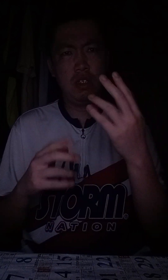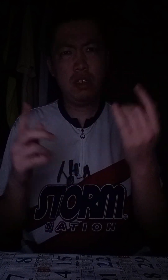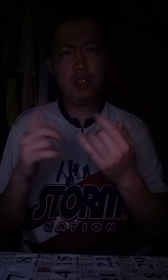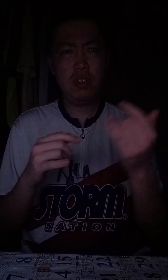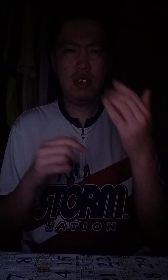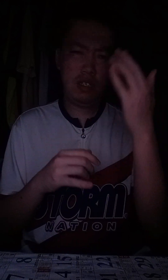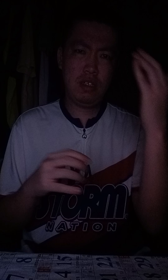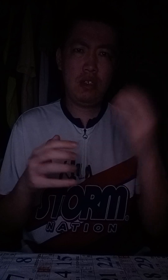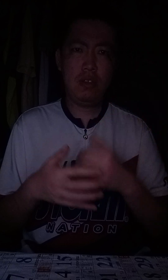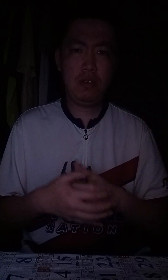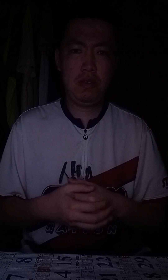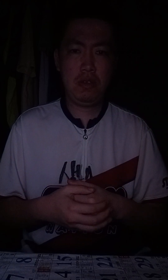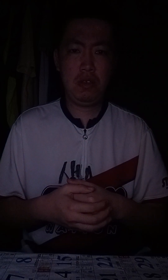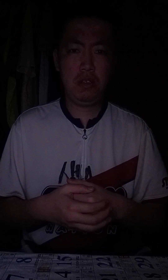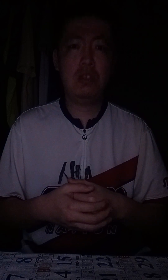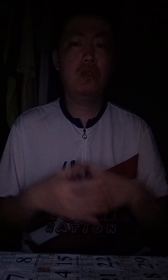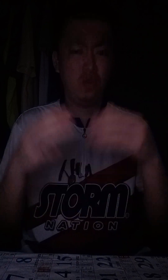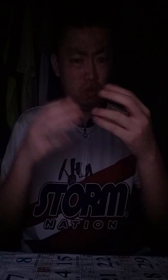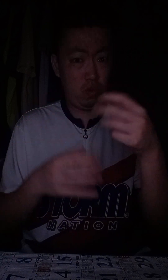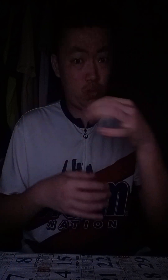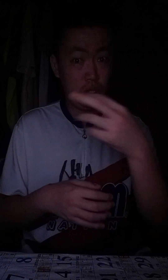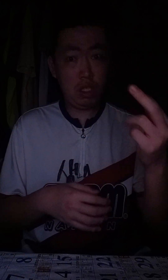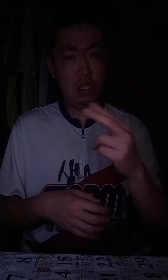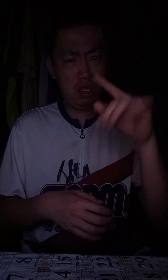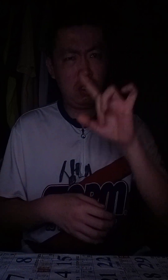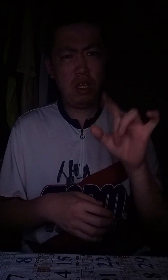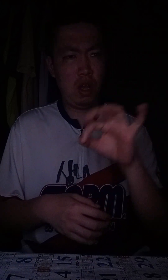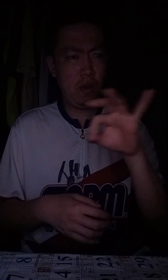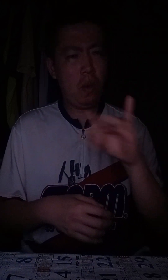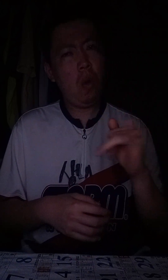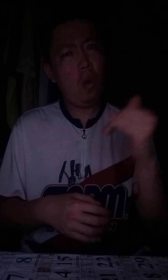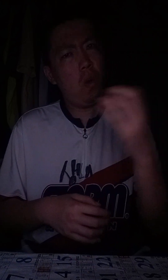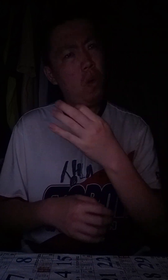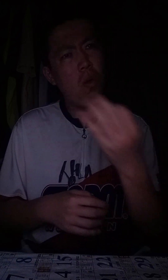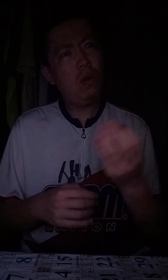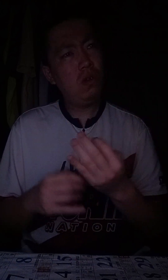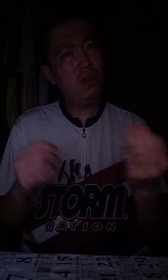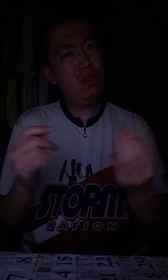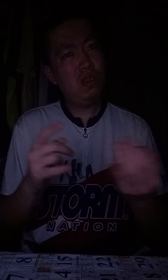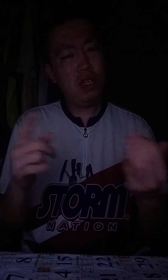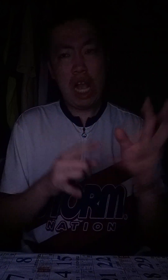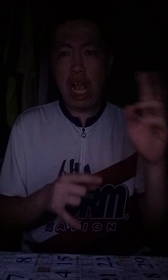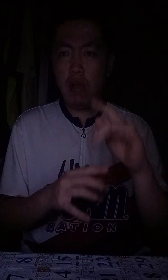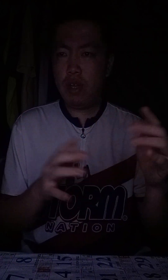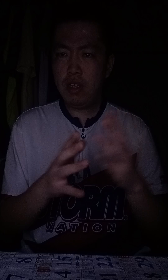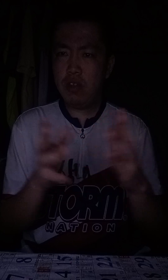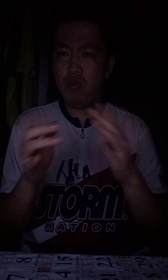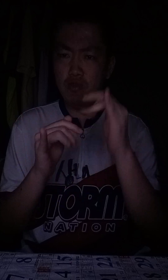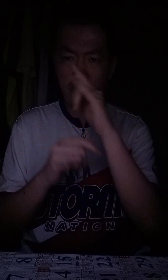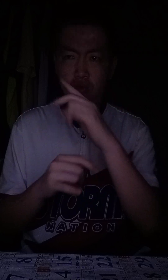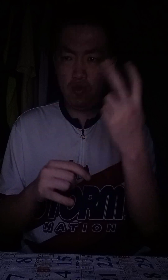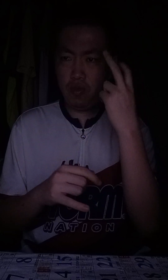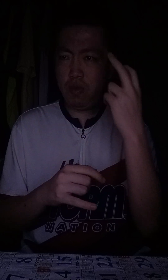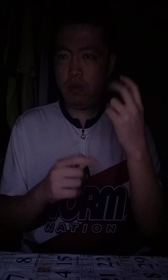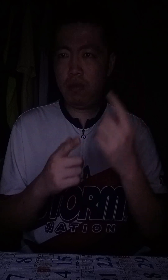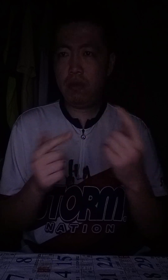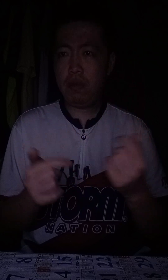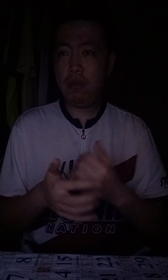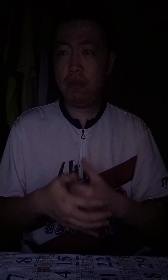다쳤습니다. 소말리아 내 알카에다 연계 무장 세력인 알샤바브의 소행입니다. 지난 1일